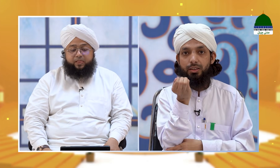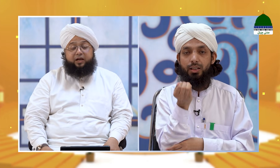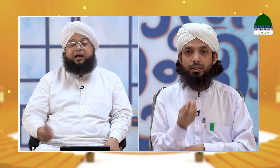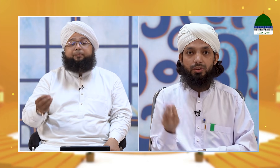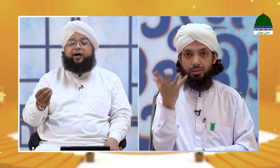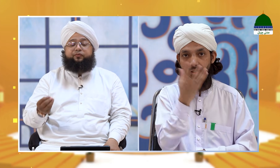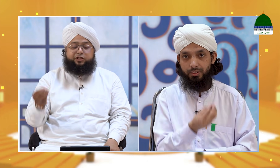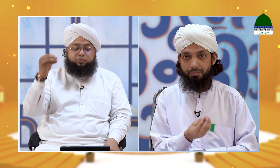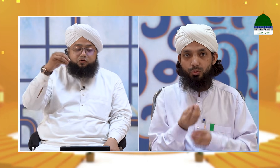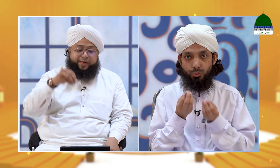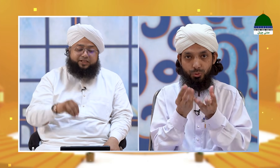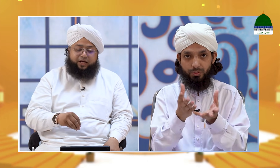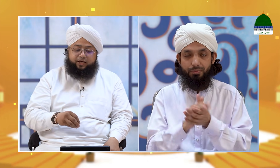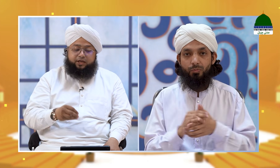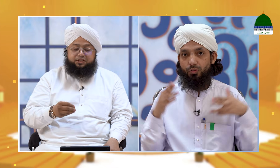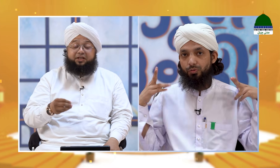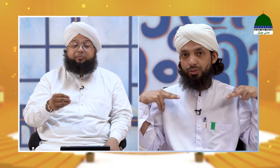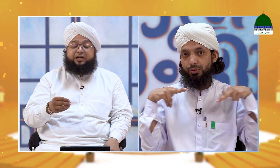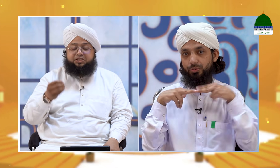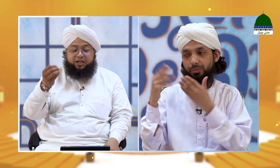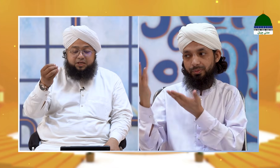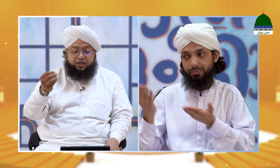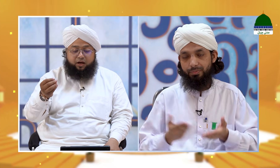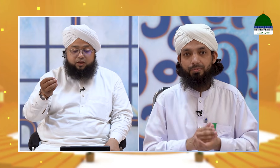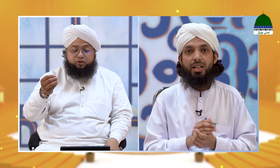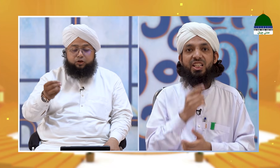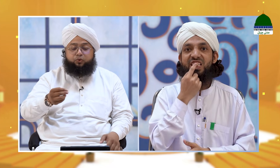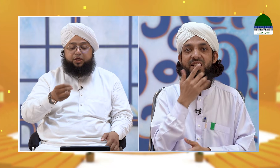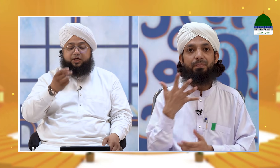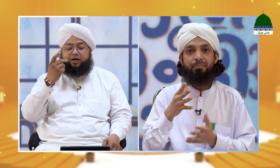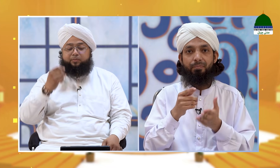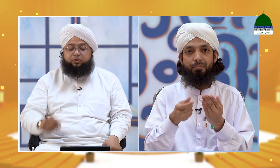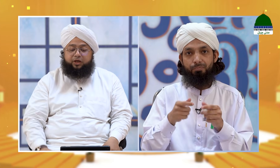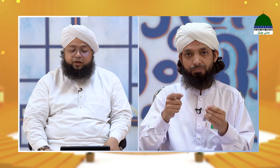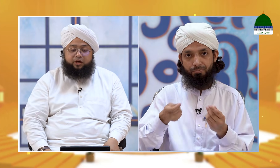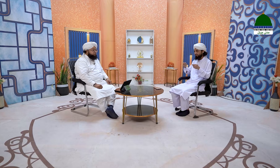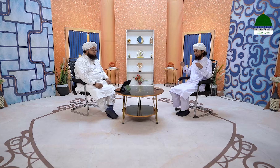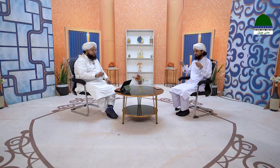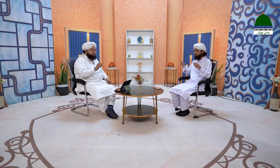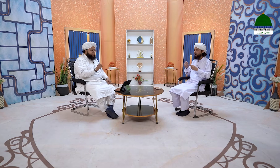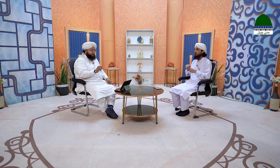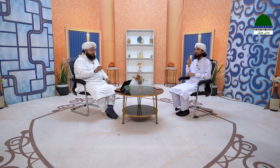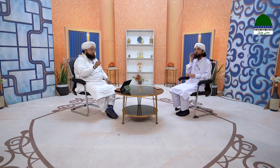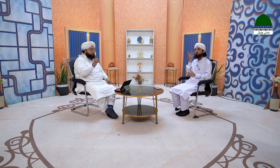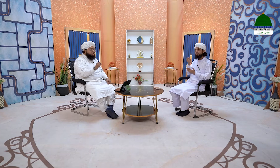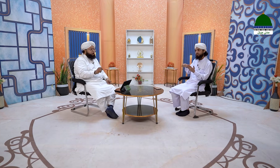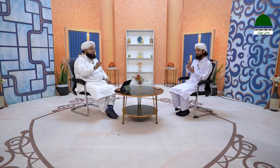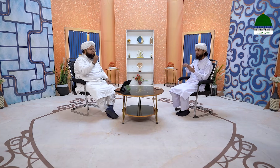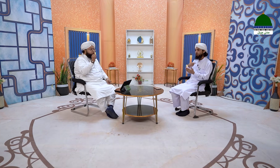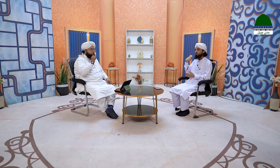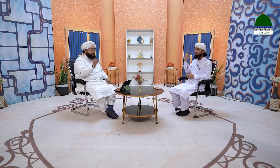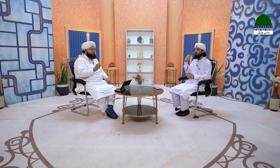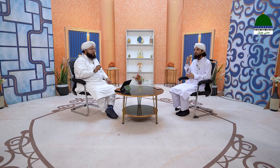ہے اللہ پاک فرشتوں کو بھیجتا ہے جن کے پاس چاندی کے کاغذ اور سونے کے قلم ہوتے ہیں، وہ لکھتے ہیں